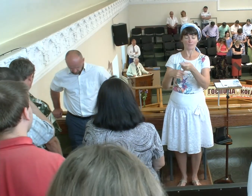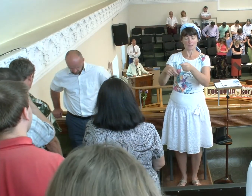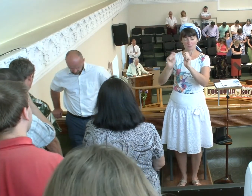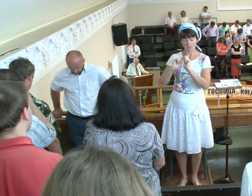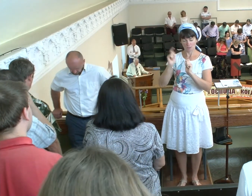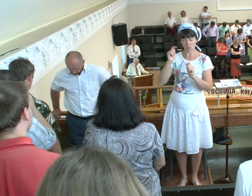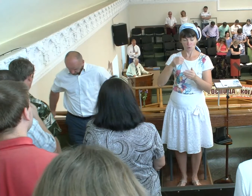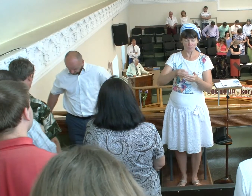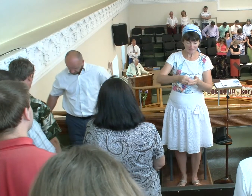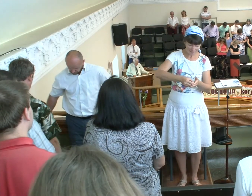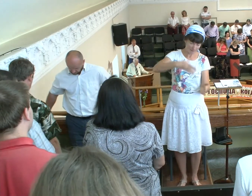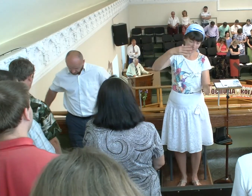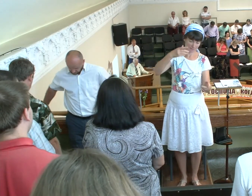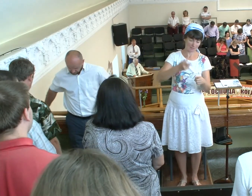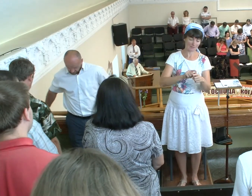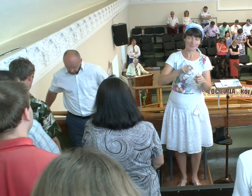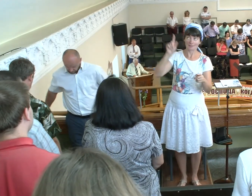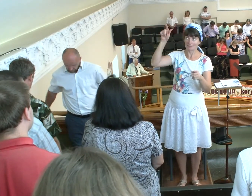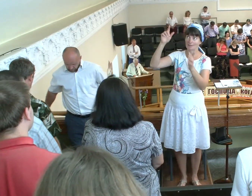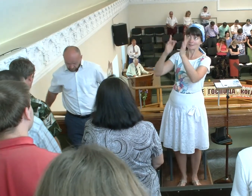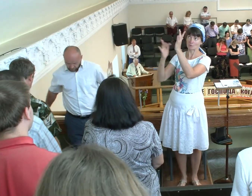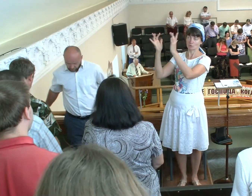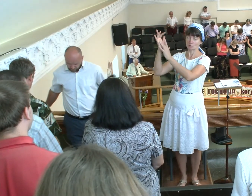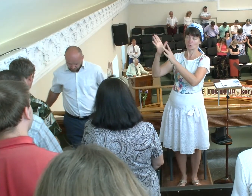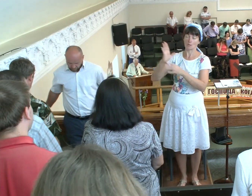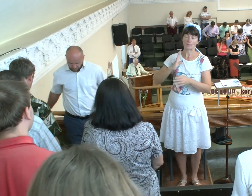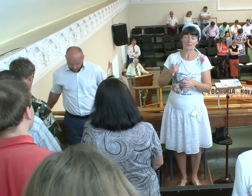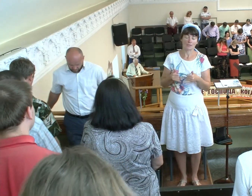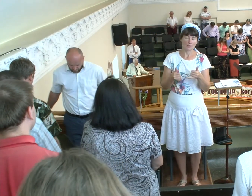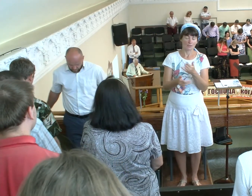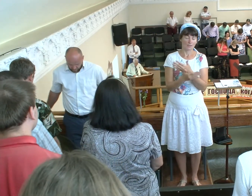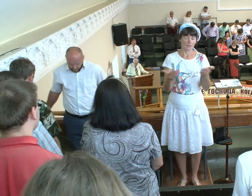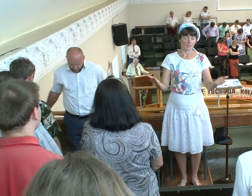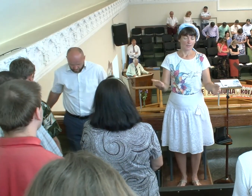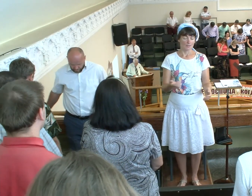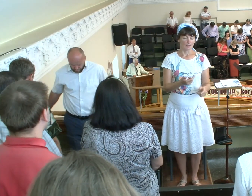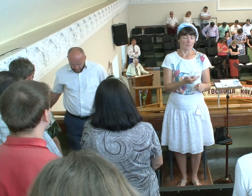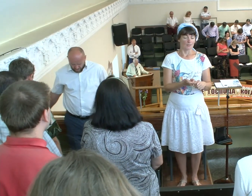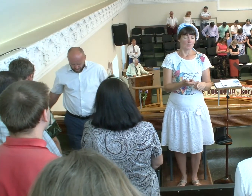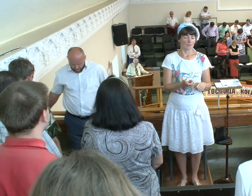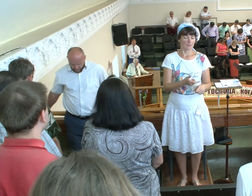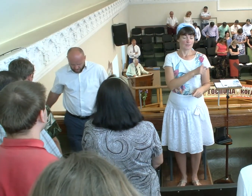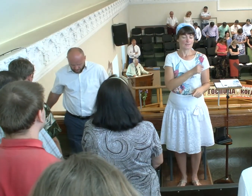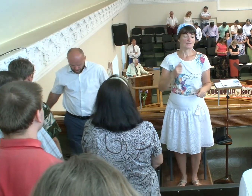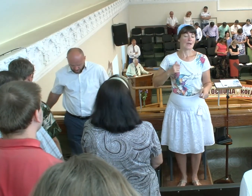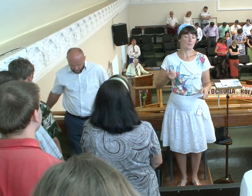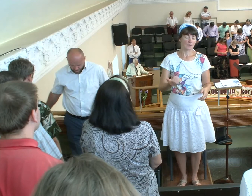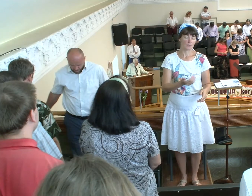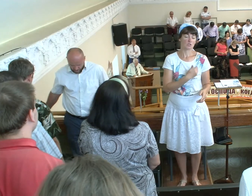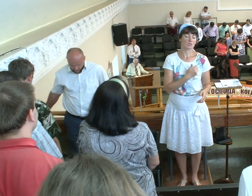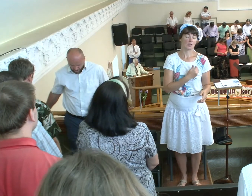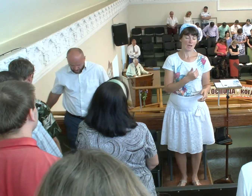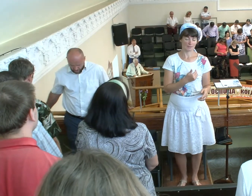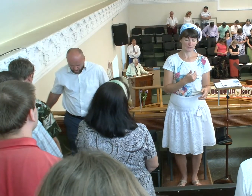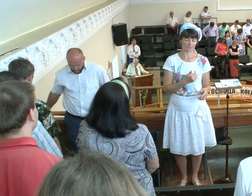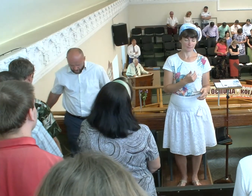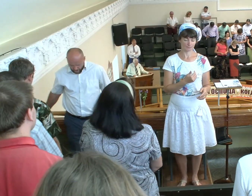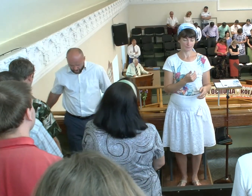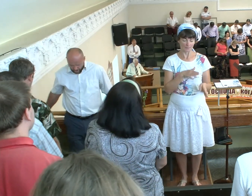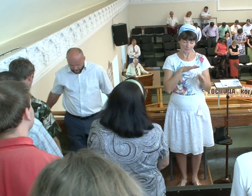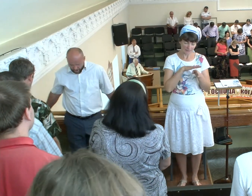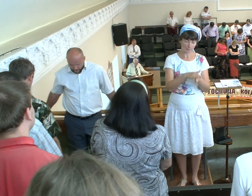драгоценность эта, сам Иисус Христос, был для нас самым желанным в нашей жизни. Занимал мысли, занимал